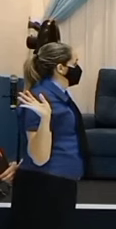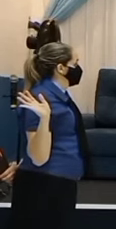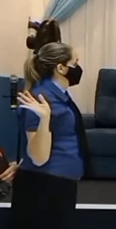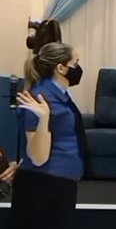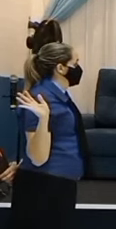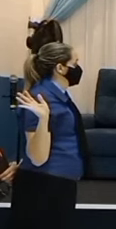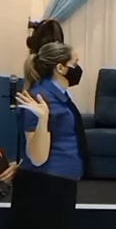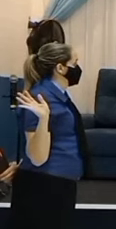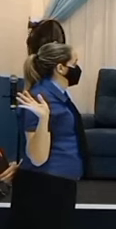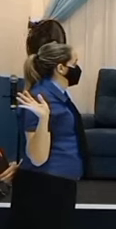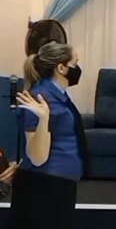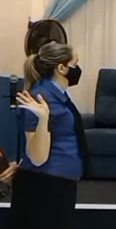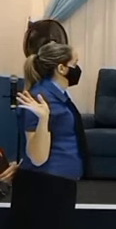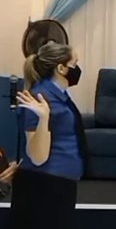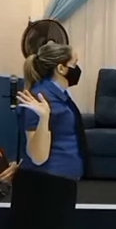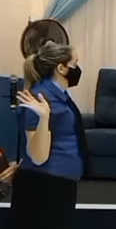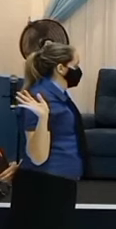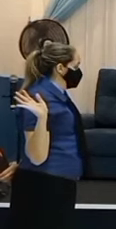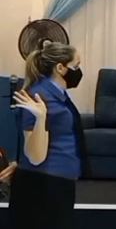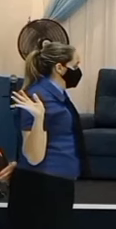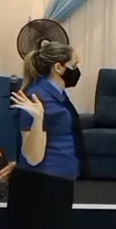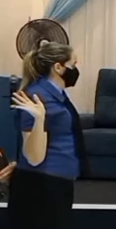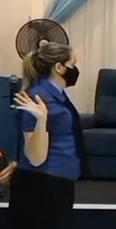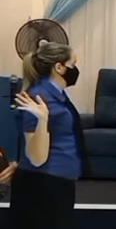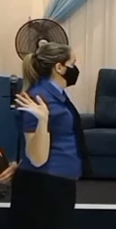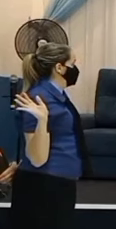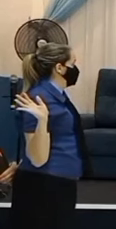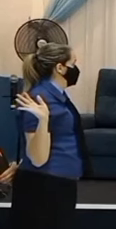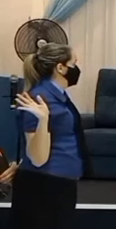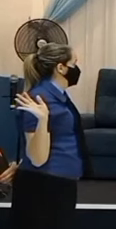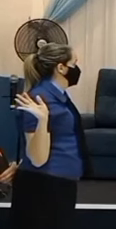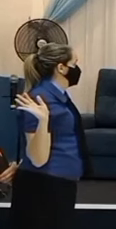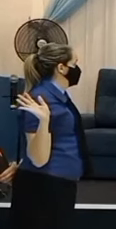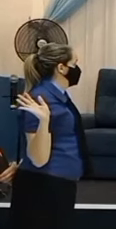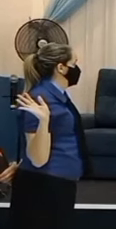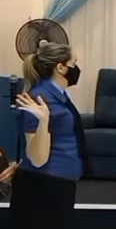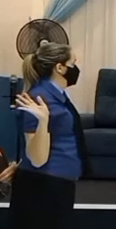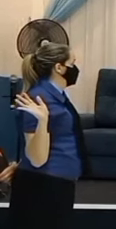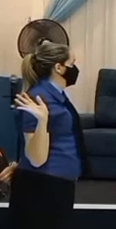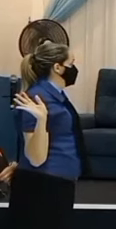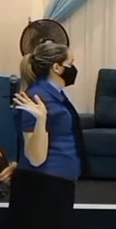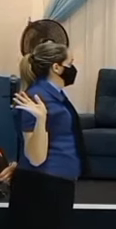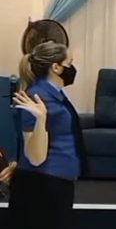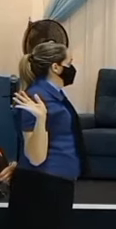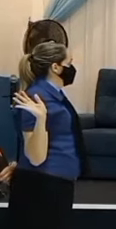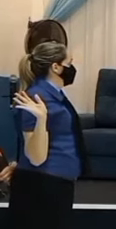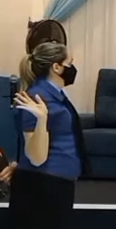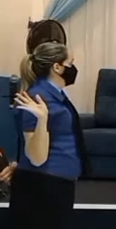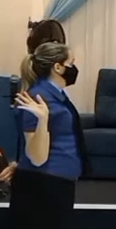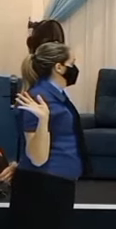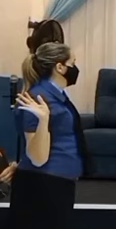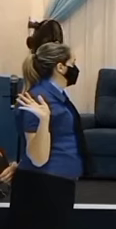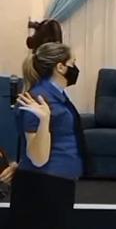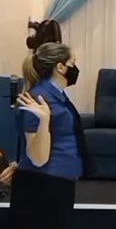acontecer. Quem está entendendo, diga amém. Então Davi, irmão, ele não perde 2